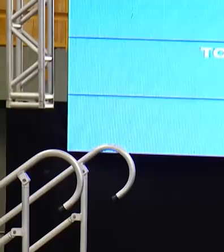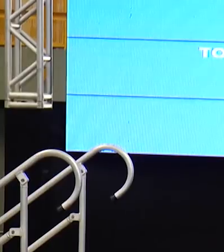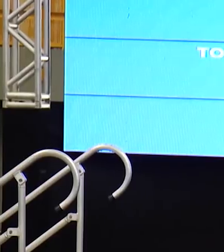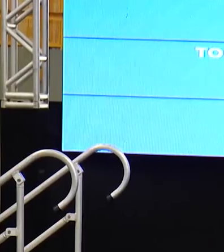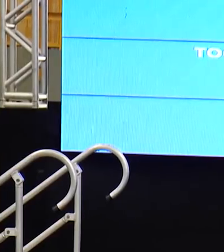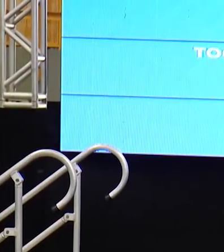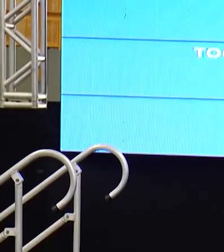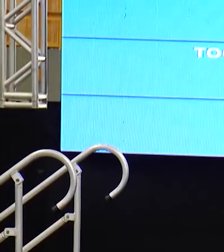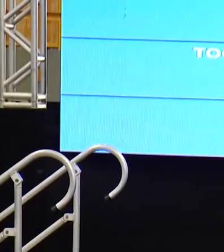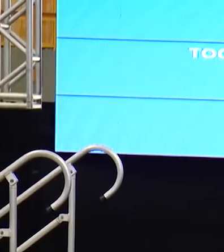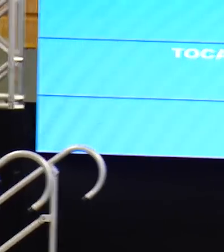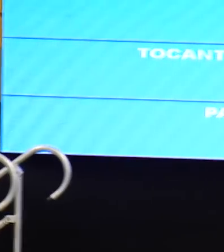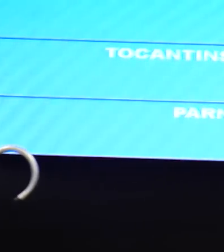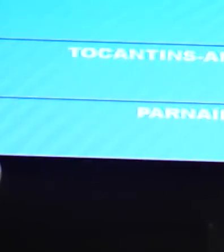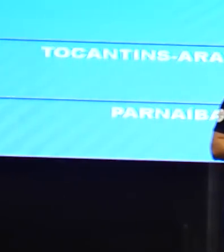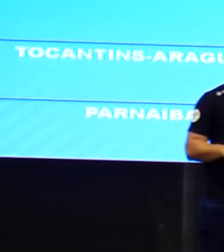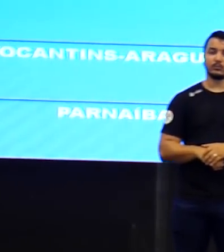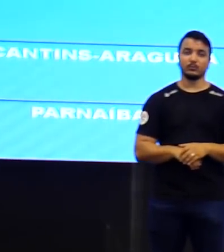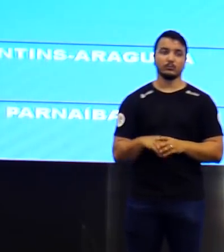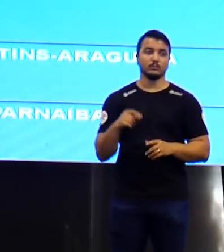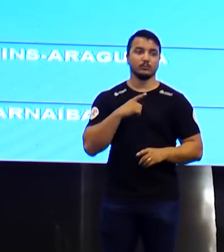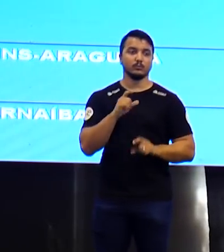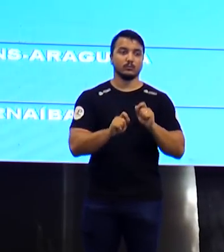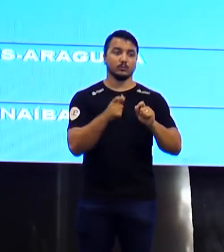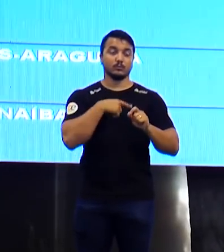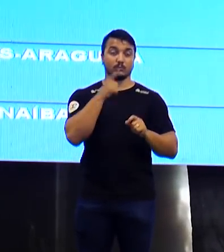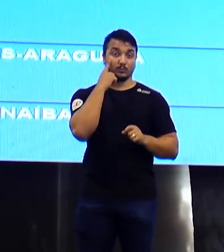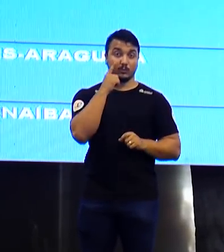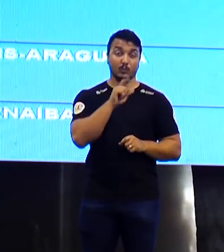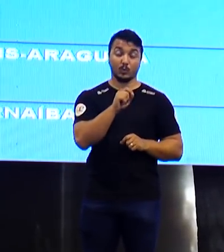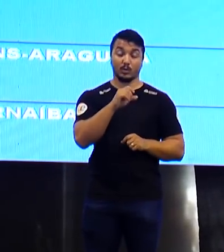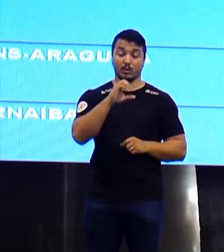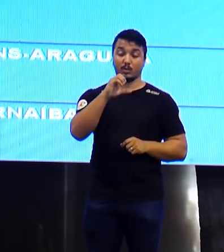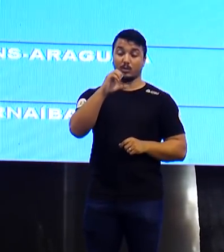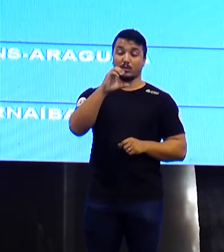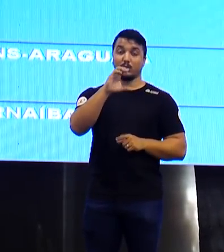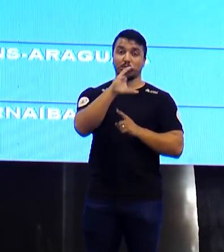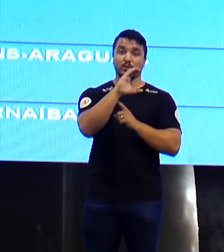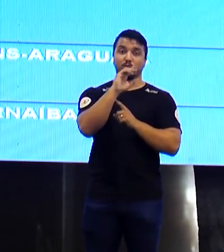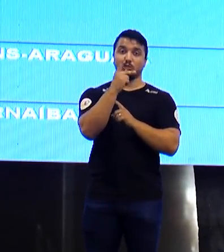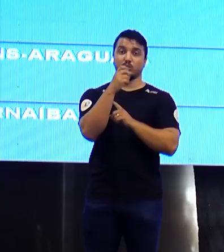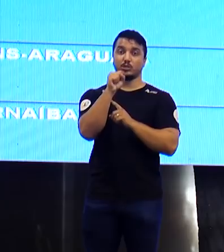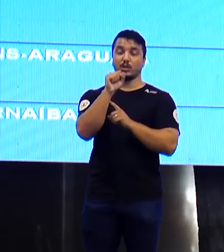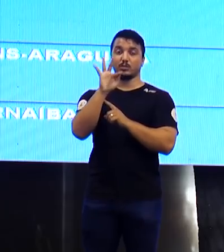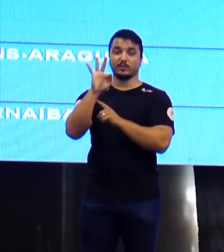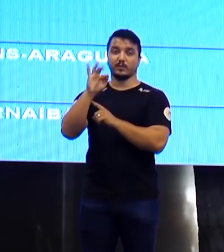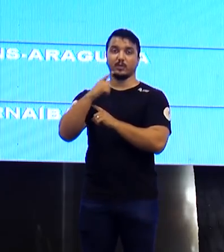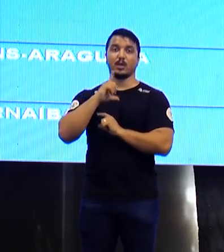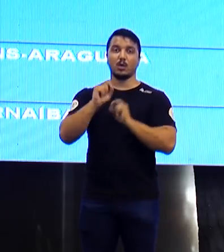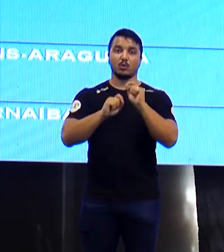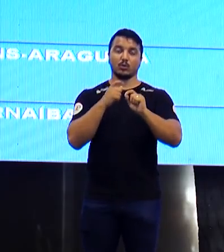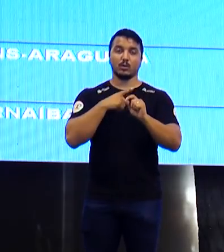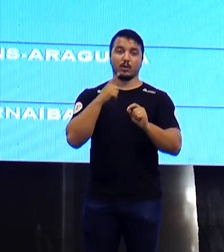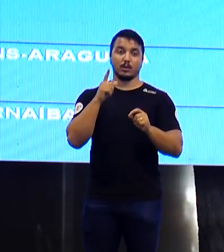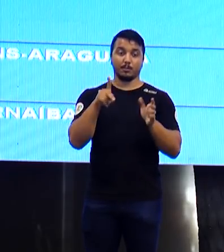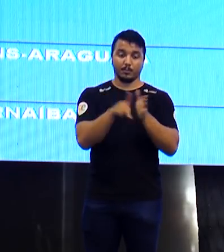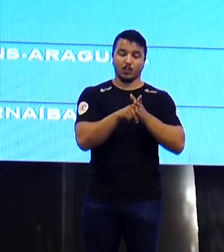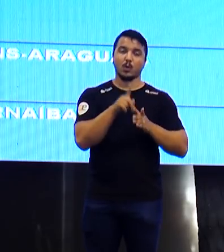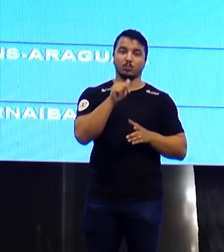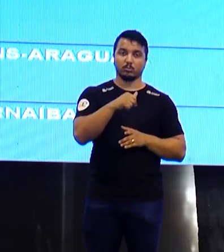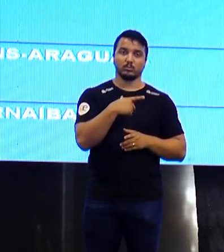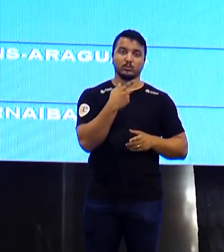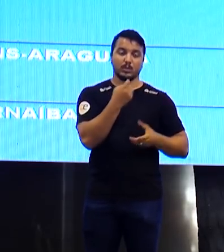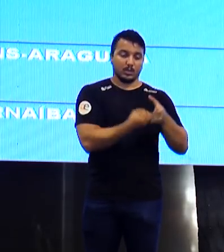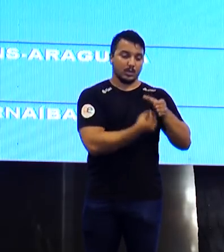Na bacia do Velho Chico, aonde nós temos a Chesf, Companhia Hidroelétrica do São Francisco,